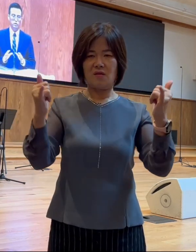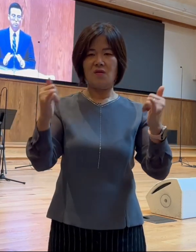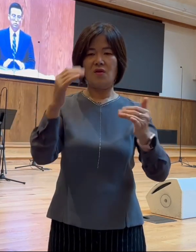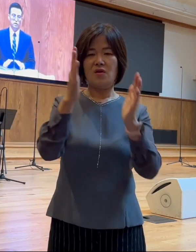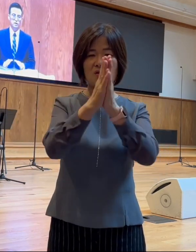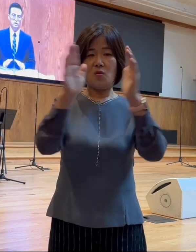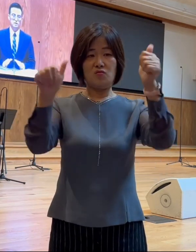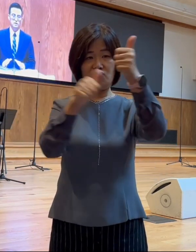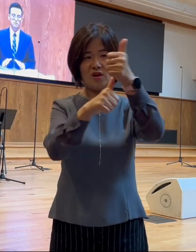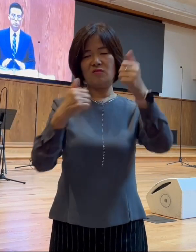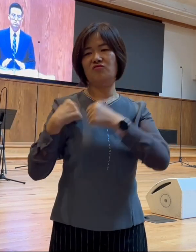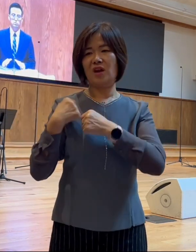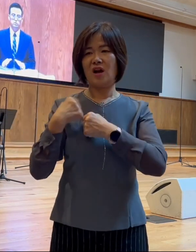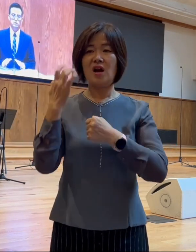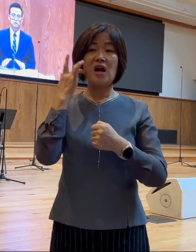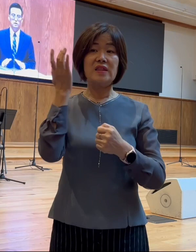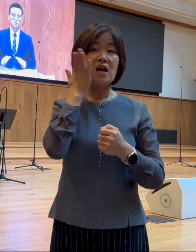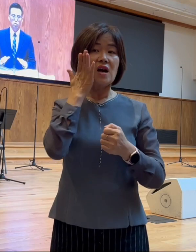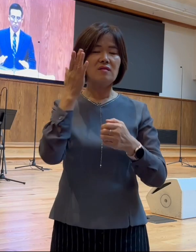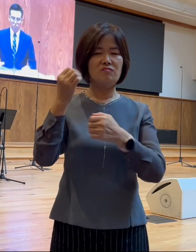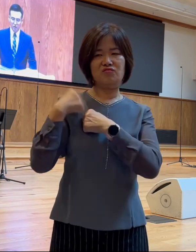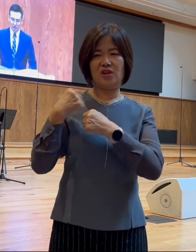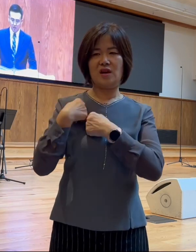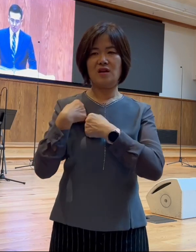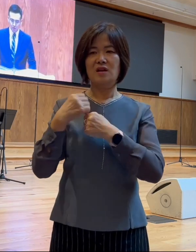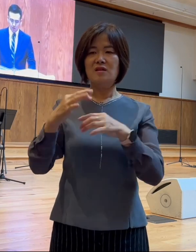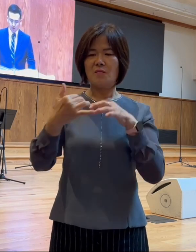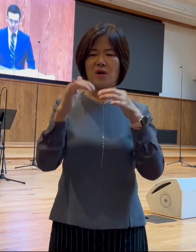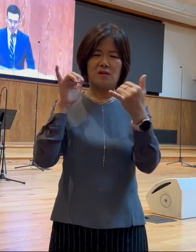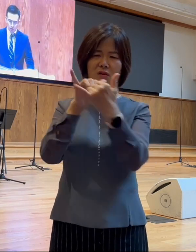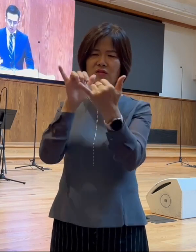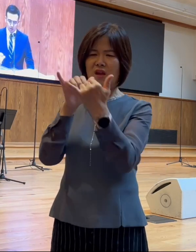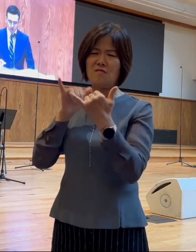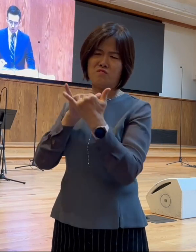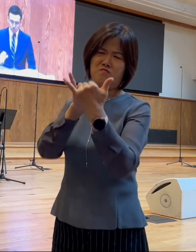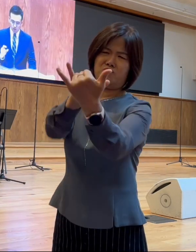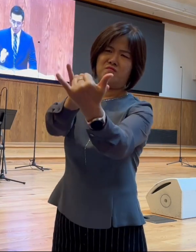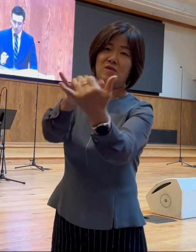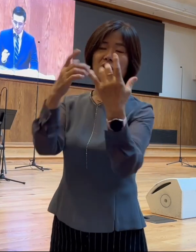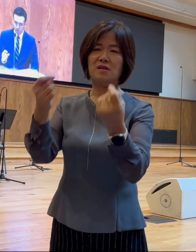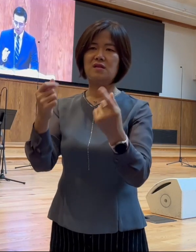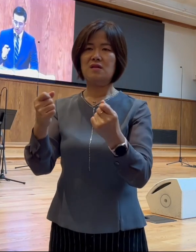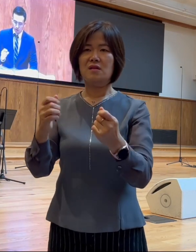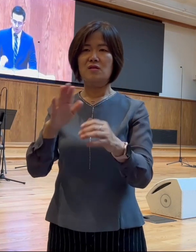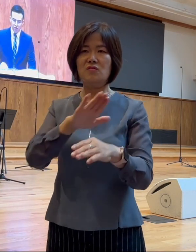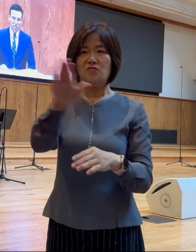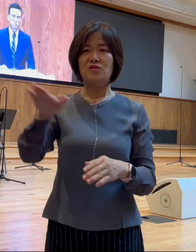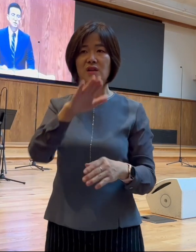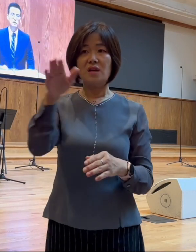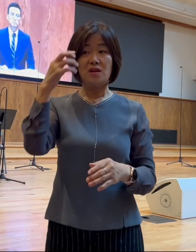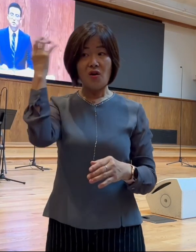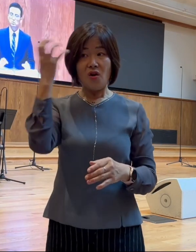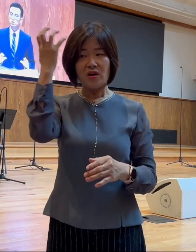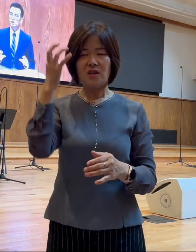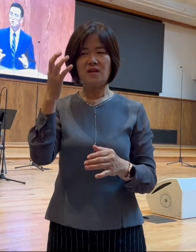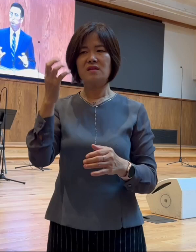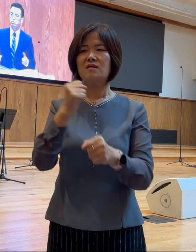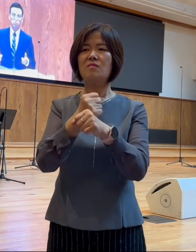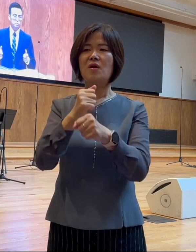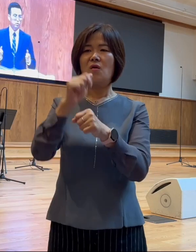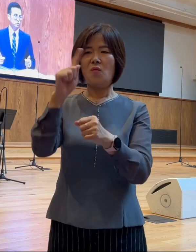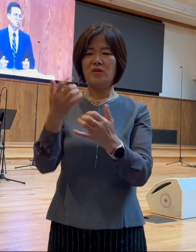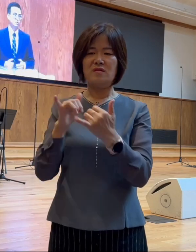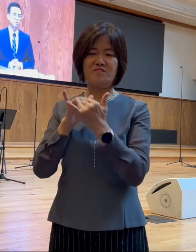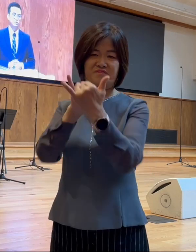여호수아의 군대가 가나안 족속들을 정복해 나가듯이 이 영의 생각이 우리의 혼을 정복하고 다스려야 돼요. 이게 소위